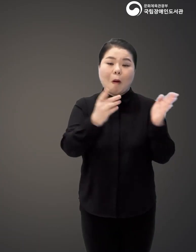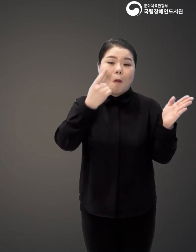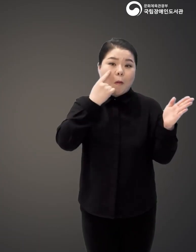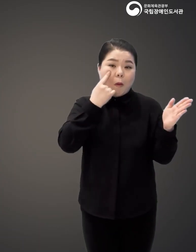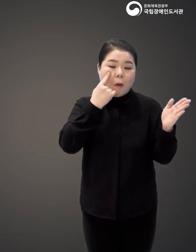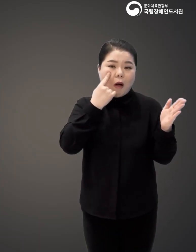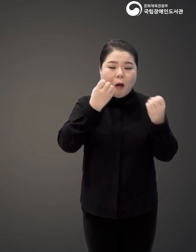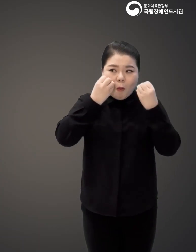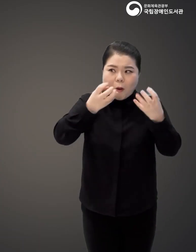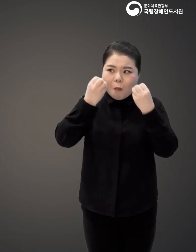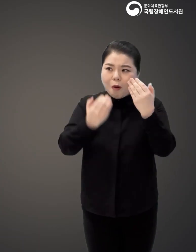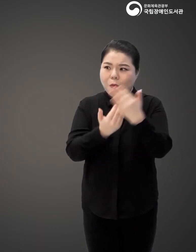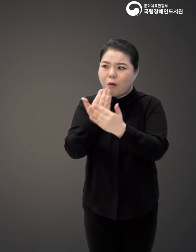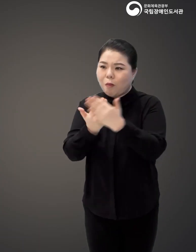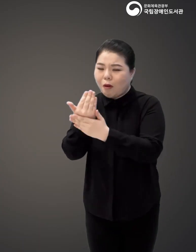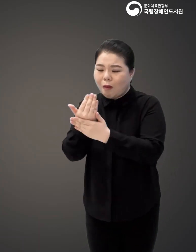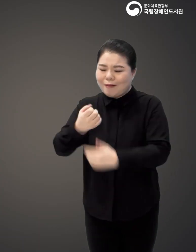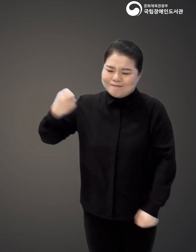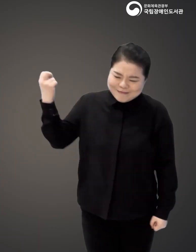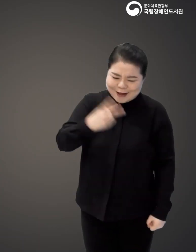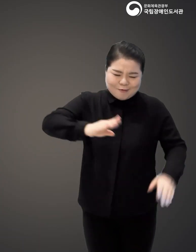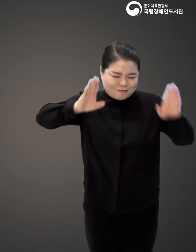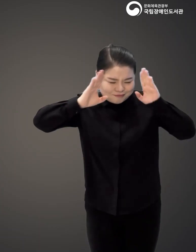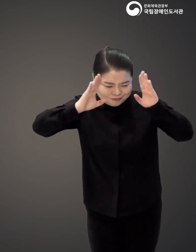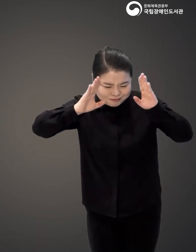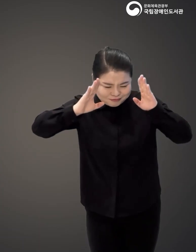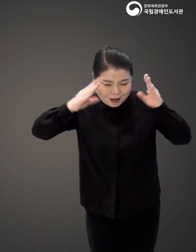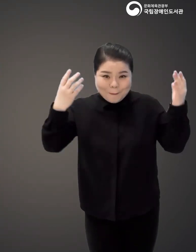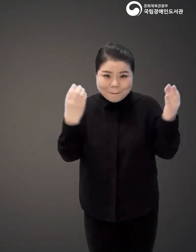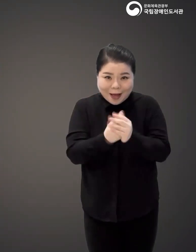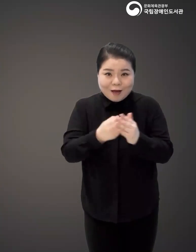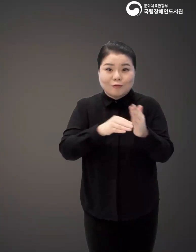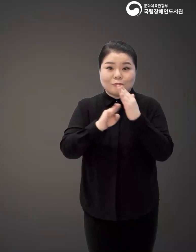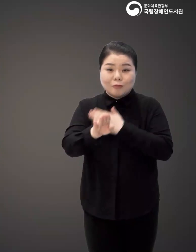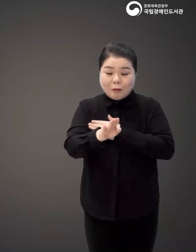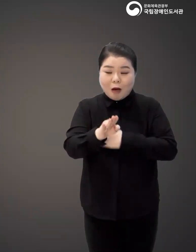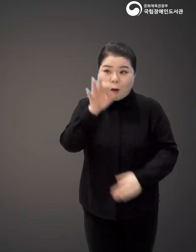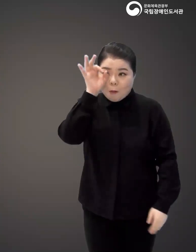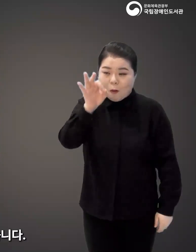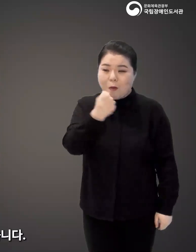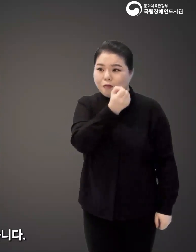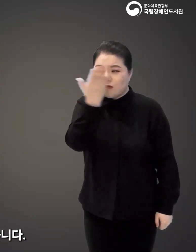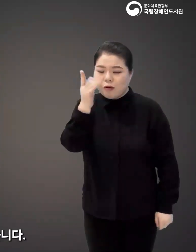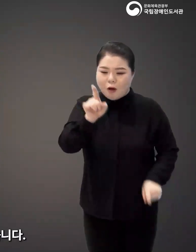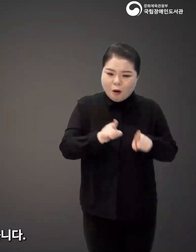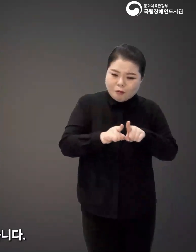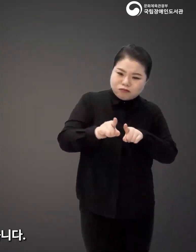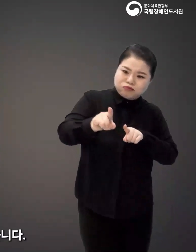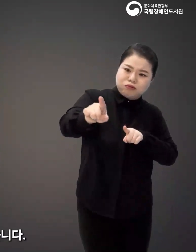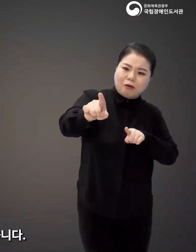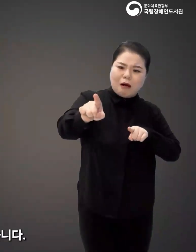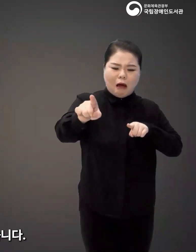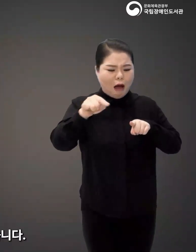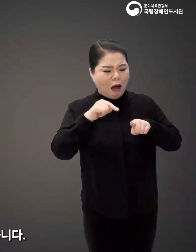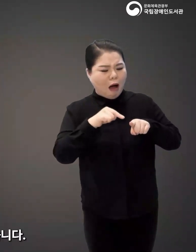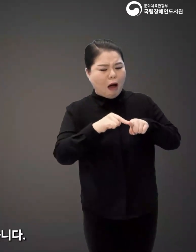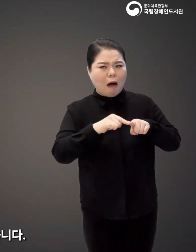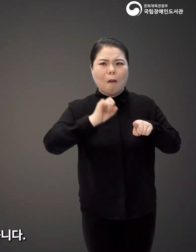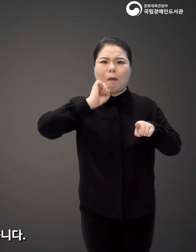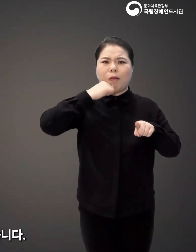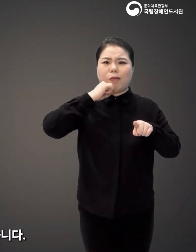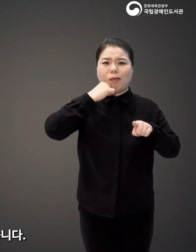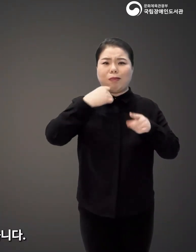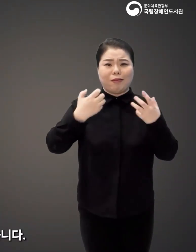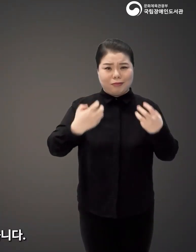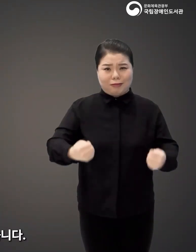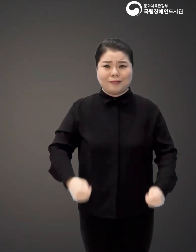새로운 매체가 등장하고 또 공부를 해내면 다시 유행은 저만치 멀어지는 탓에 도대체 어디서부터 따라가야 할지 감이